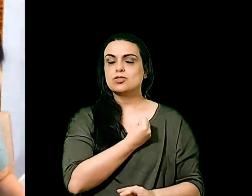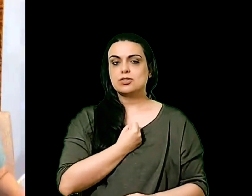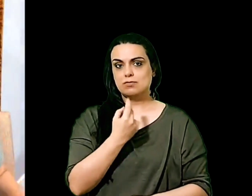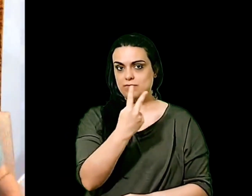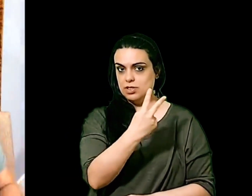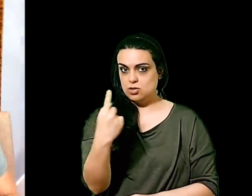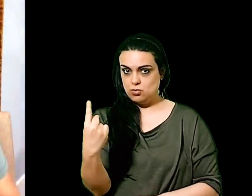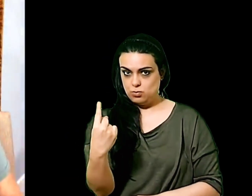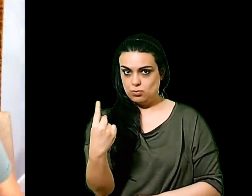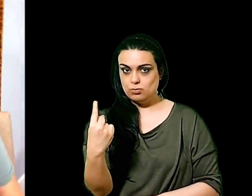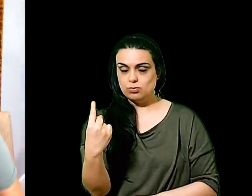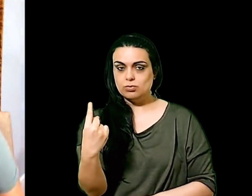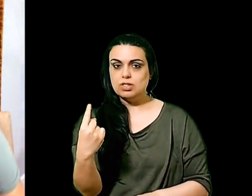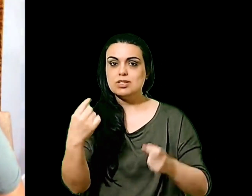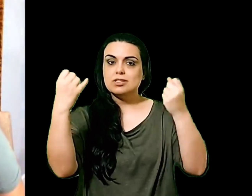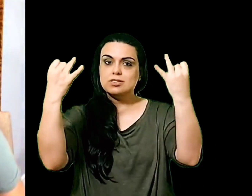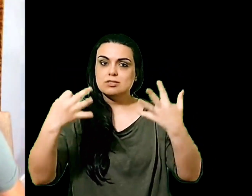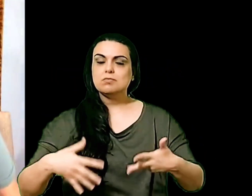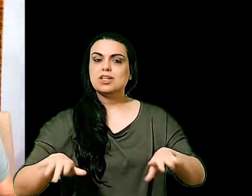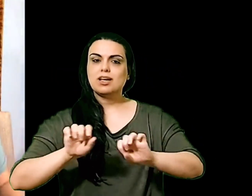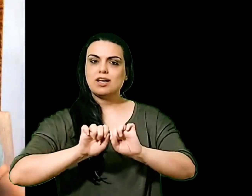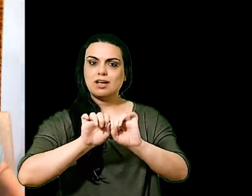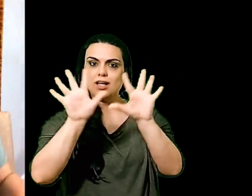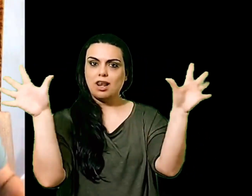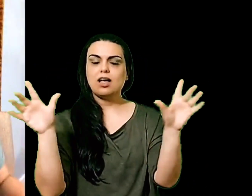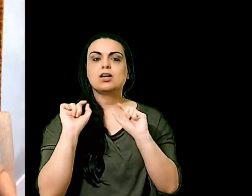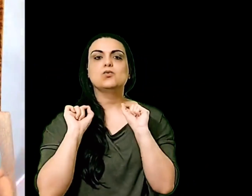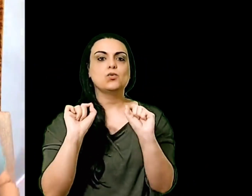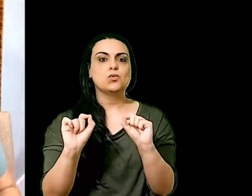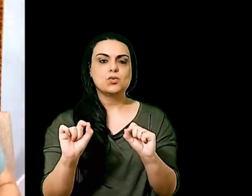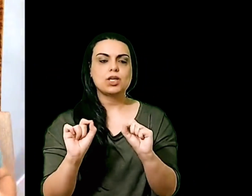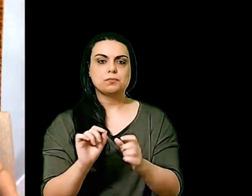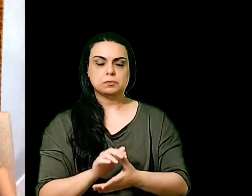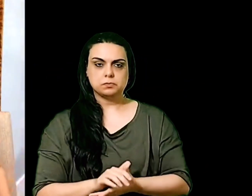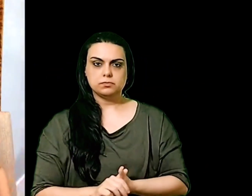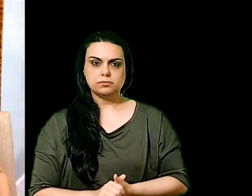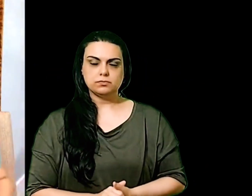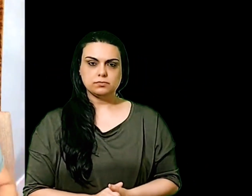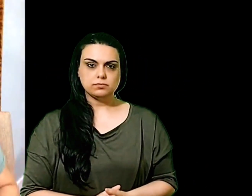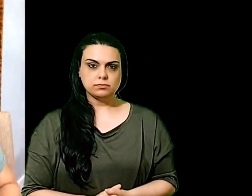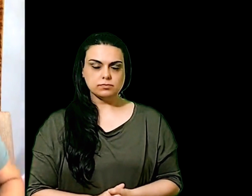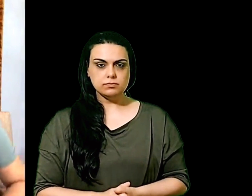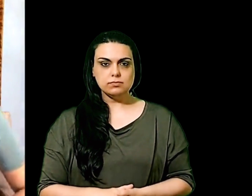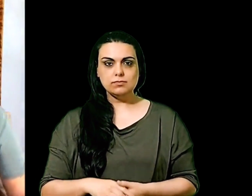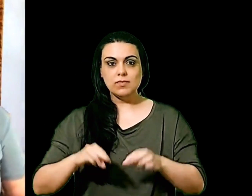21, né? No verso de número 21 fica claro